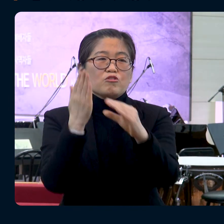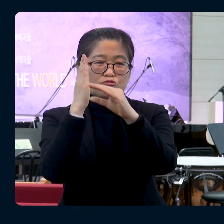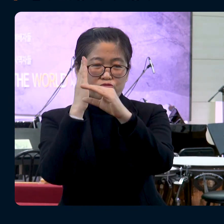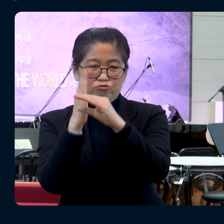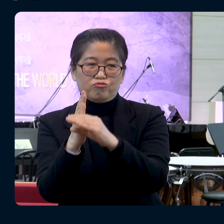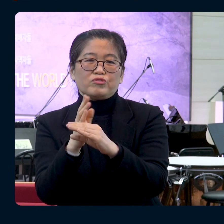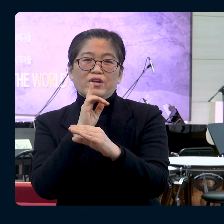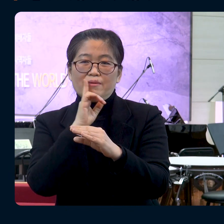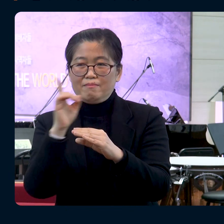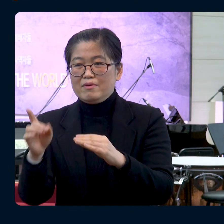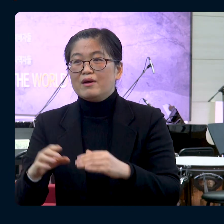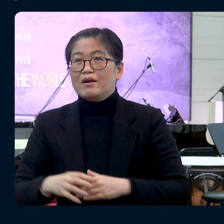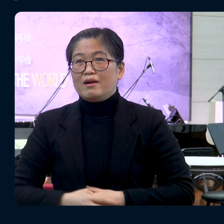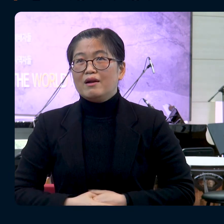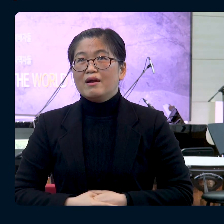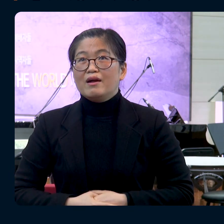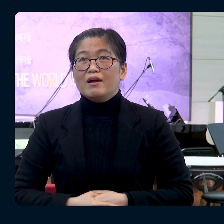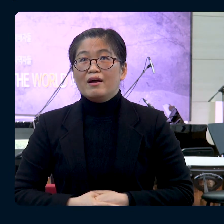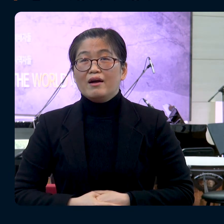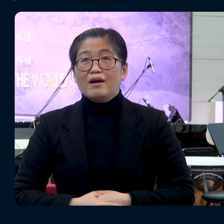사람 다 사역하고 있다는